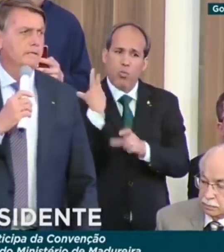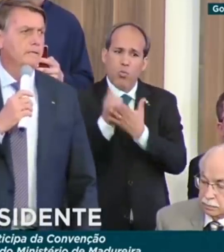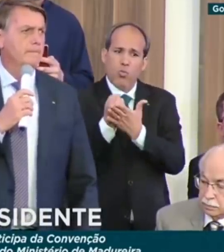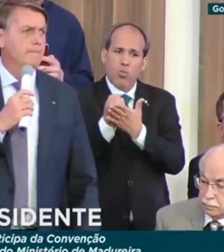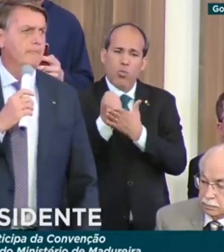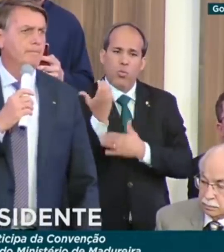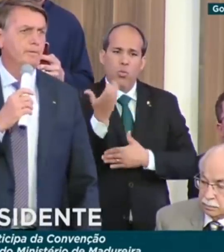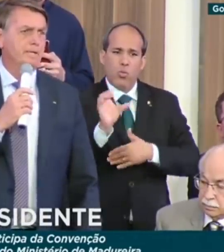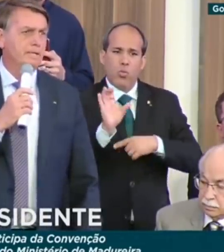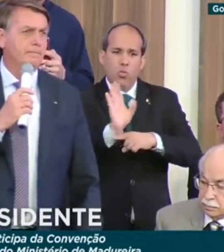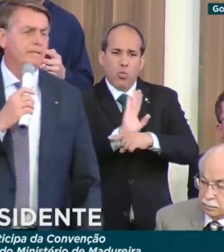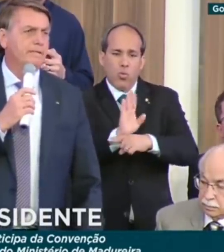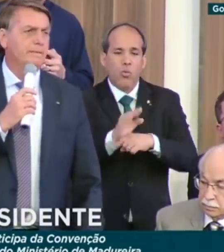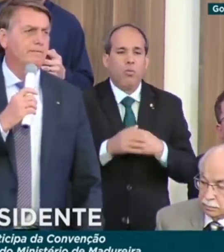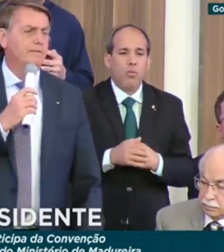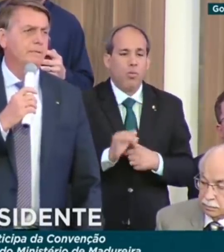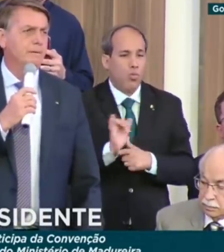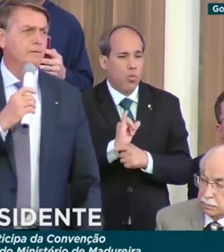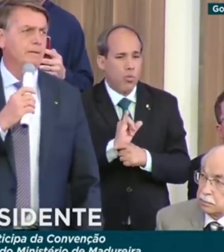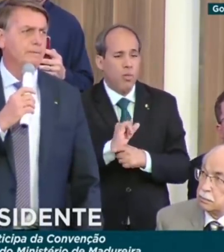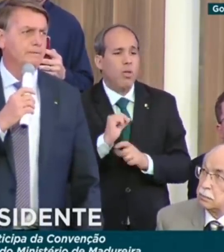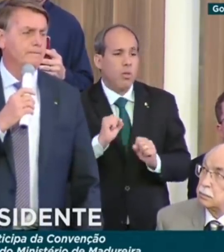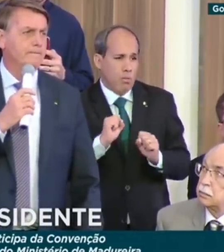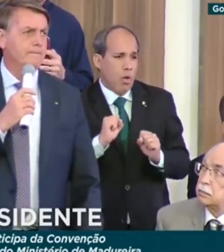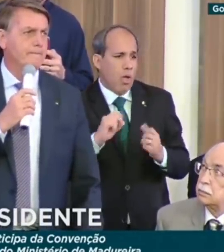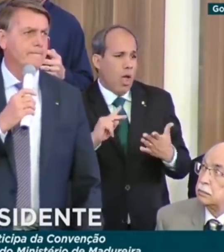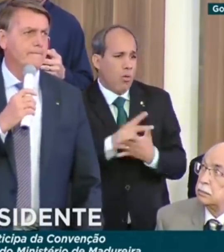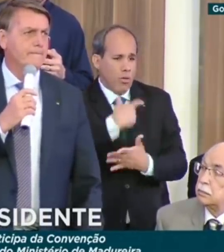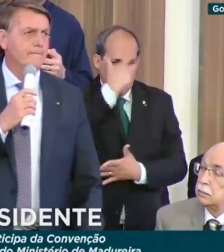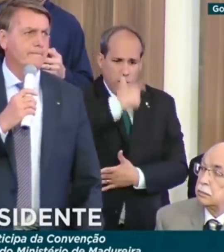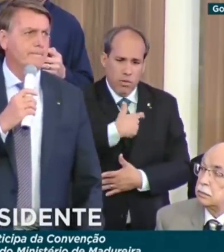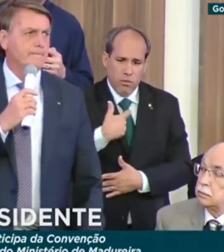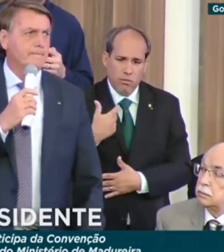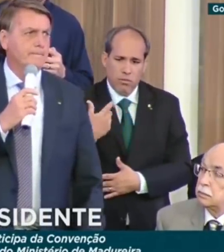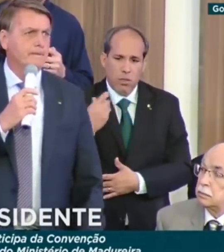é que poderia perder minha vida pelo caminho,